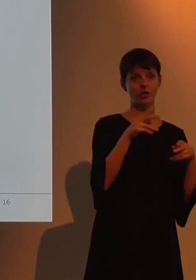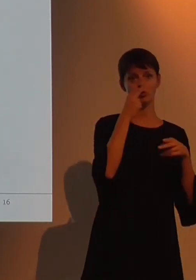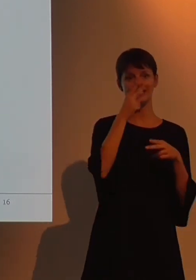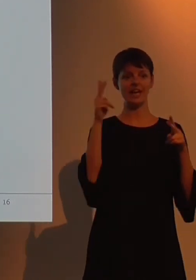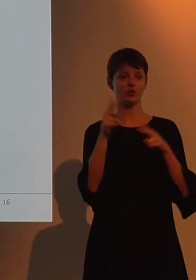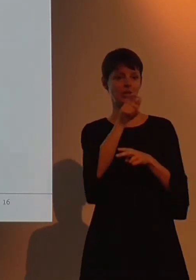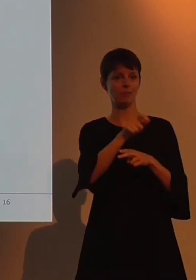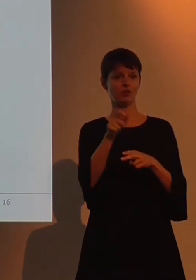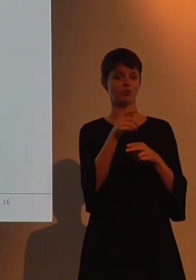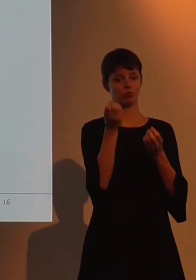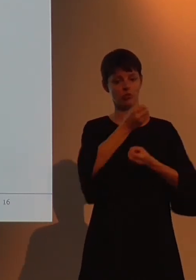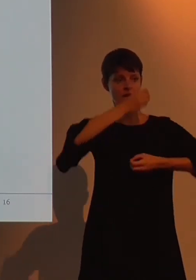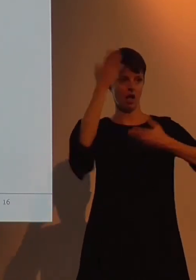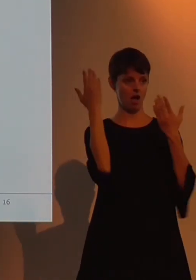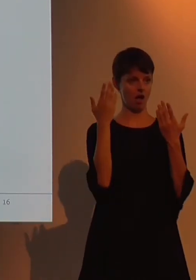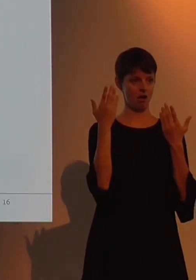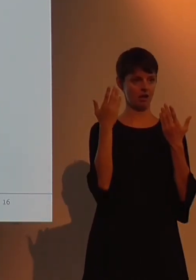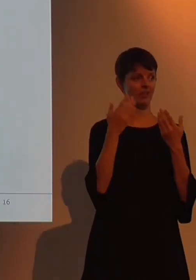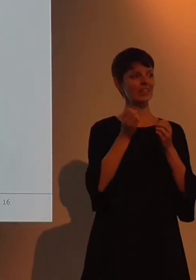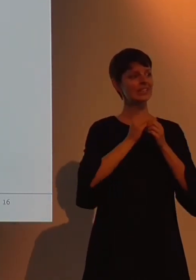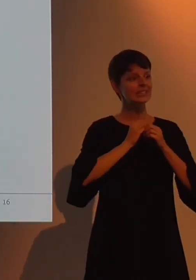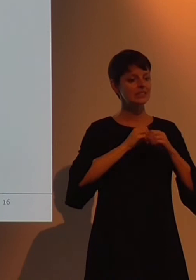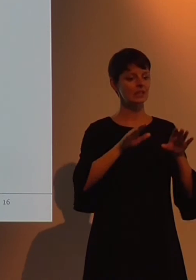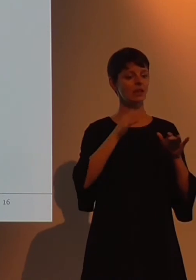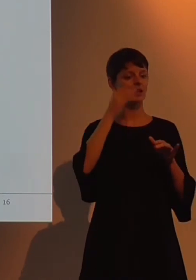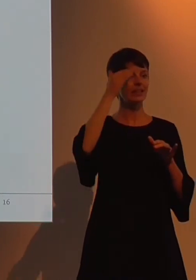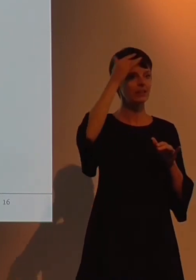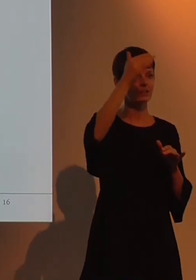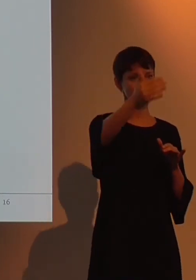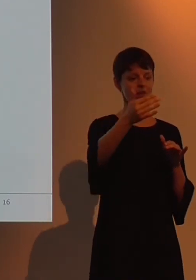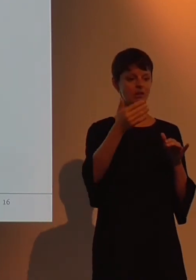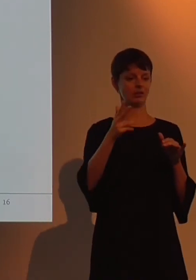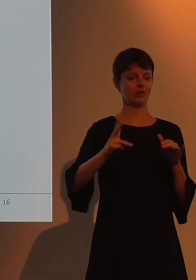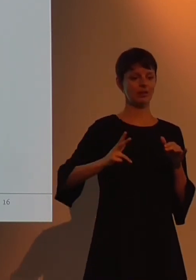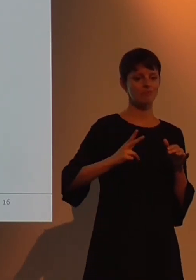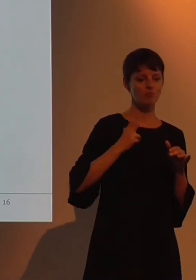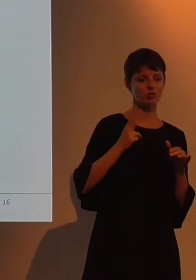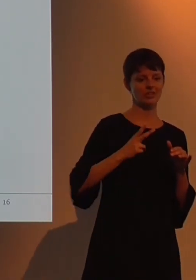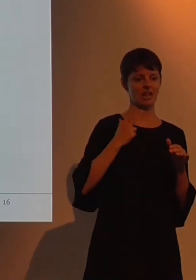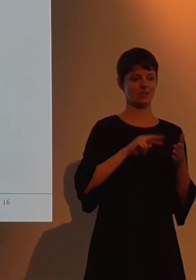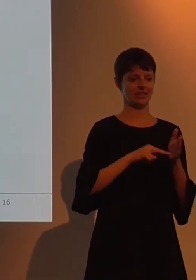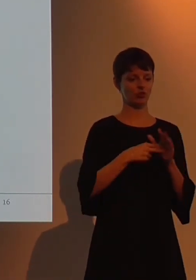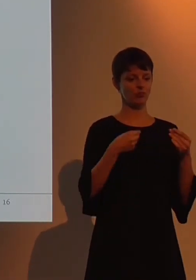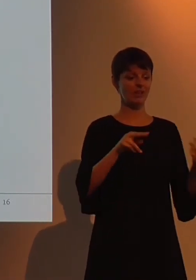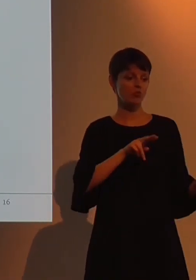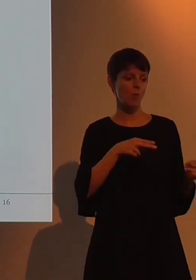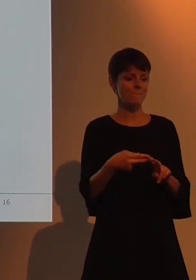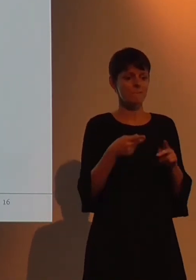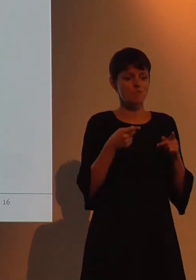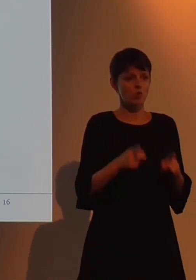Behinderungen ermöglicht, das Programm zu sehen. Allerdings haben wir dort bisher keine Lösung gefunden, die